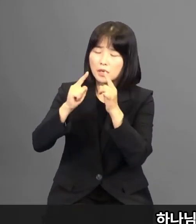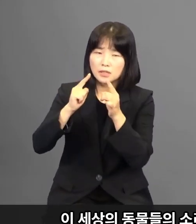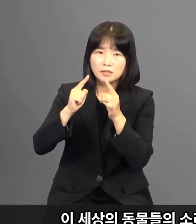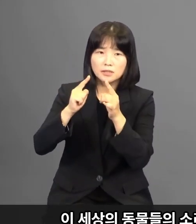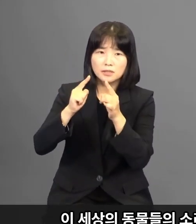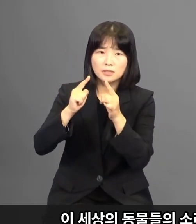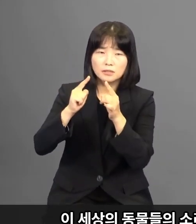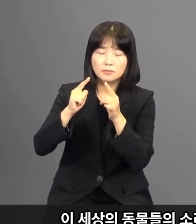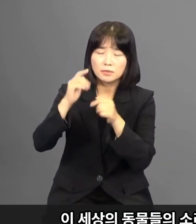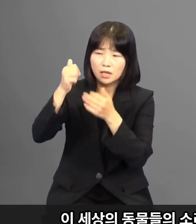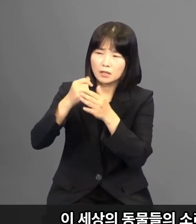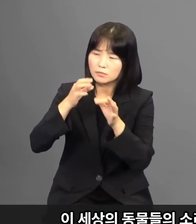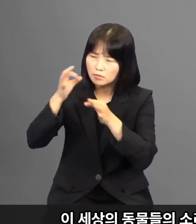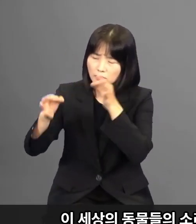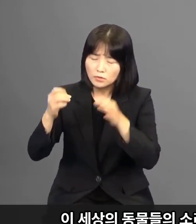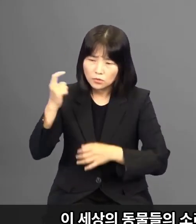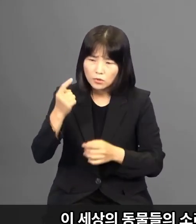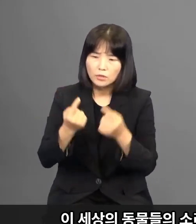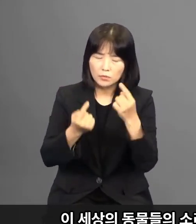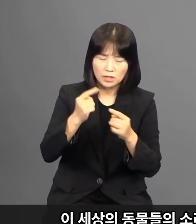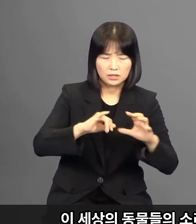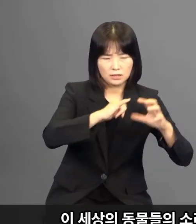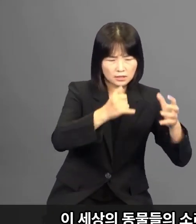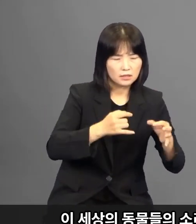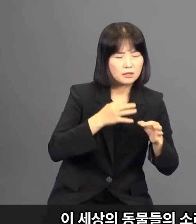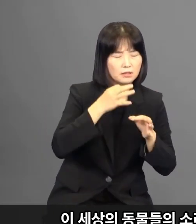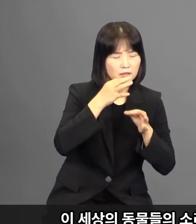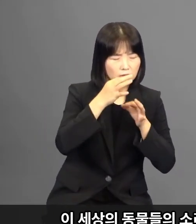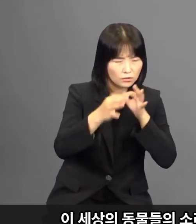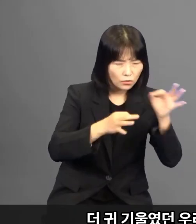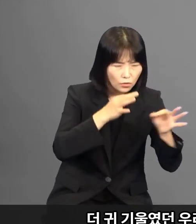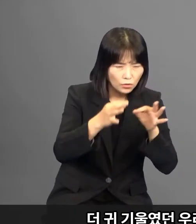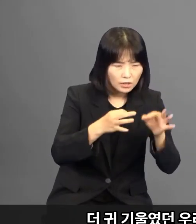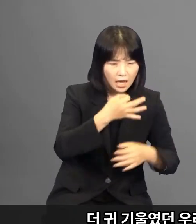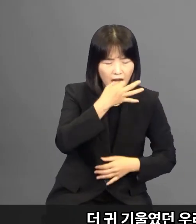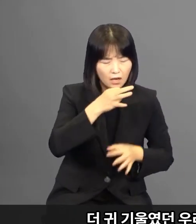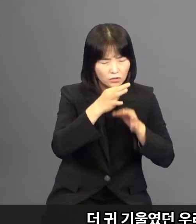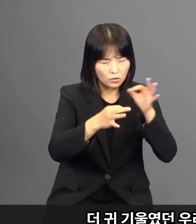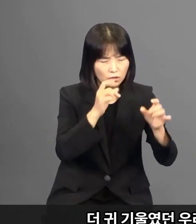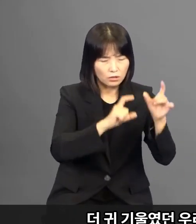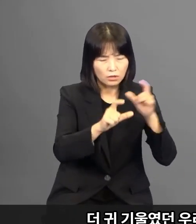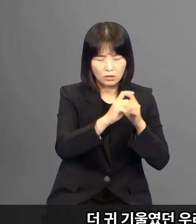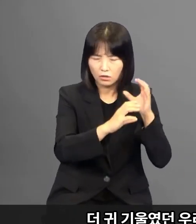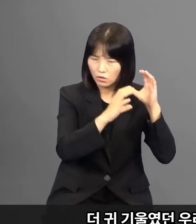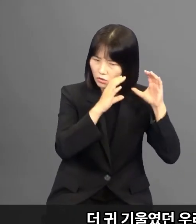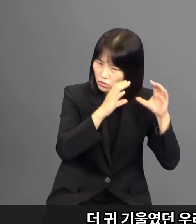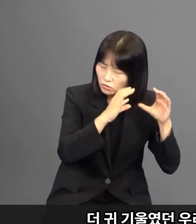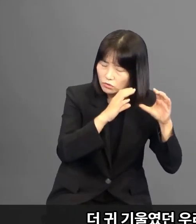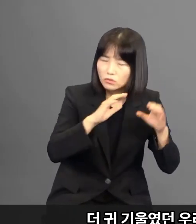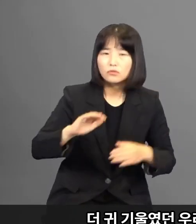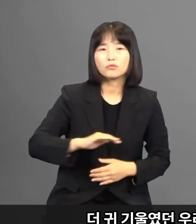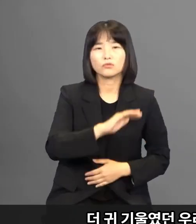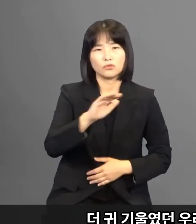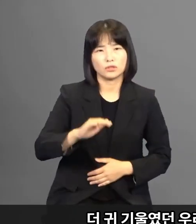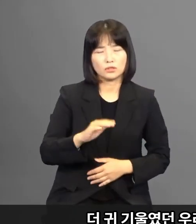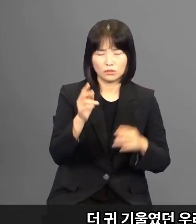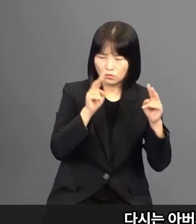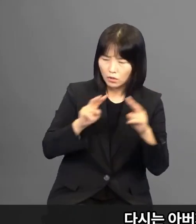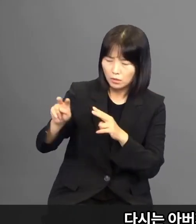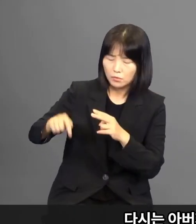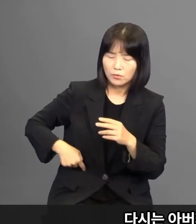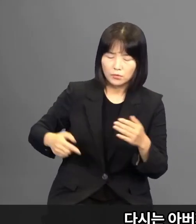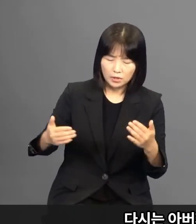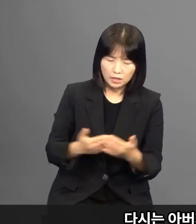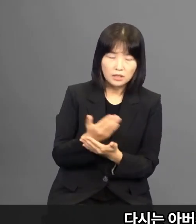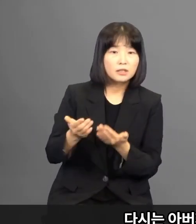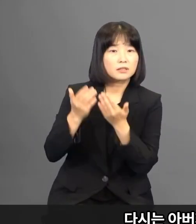소리보다 이 세상의 동물들의 소리, 우리 육신의 소리, 탐욕의 소리에 더 귀 기울였던 우리를 이 시간 돌아보며